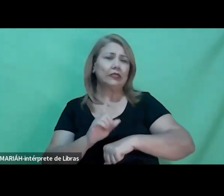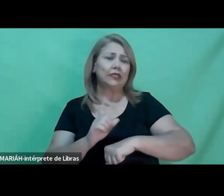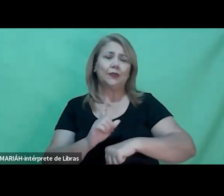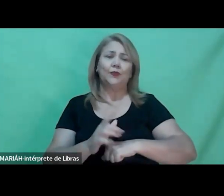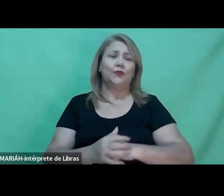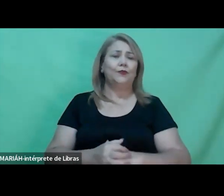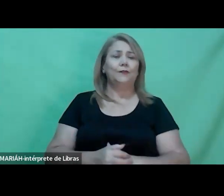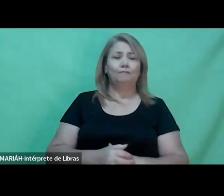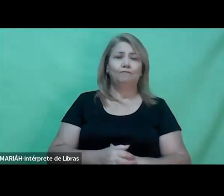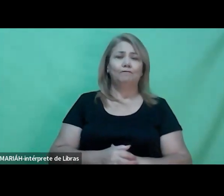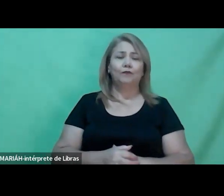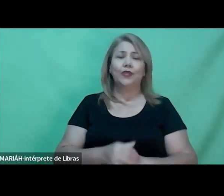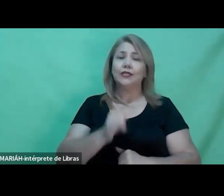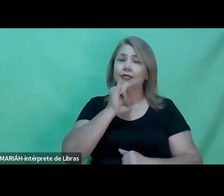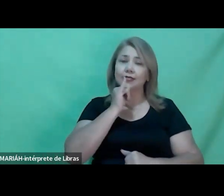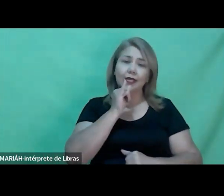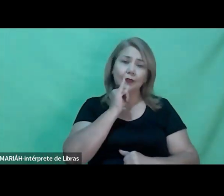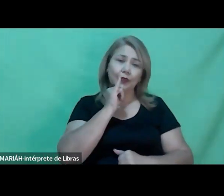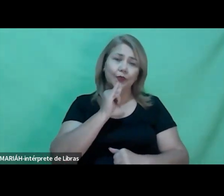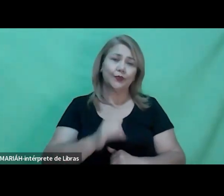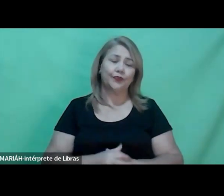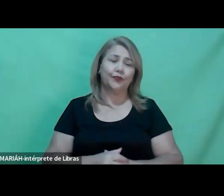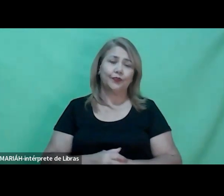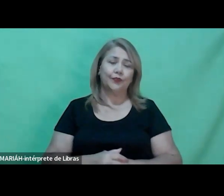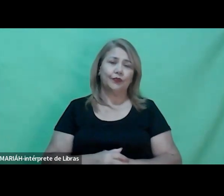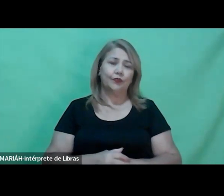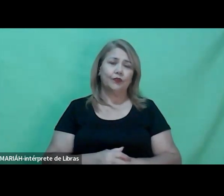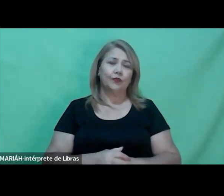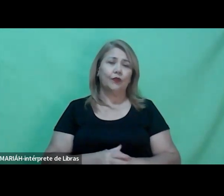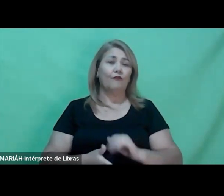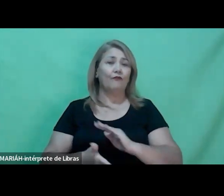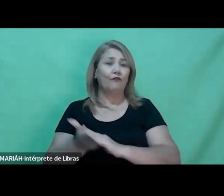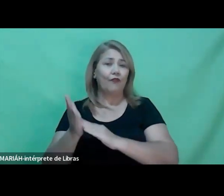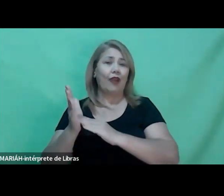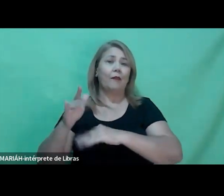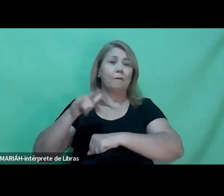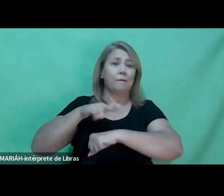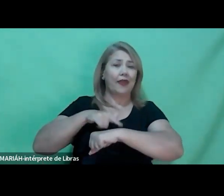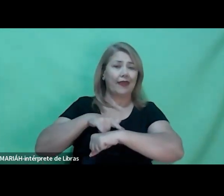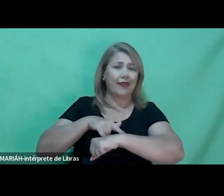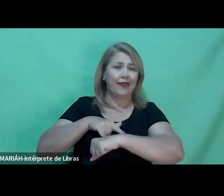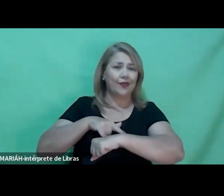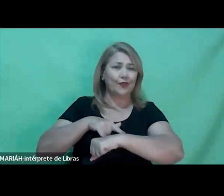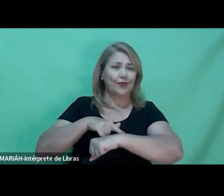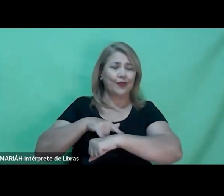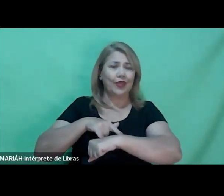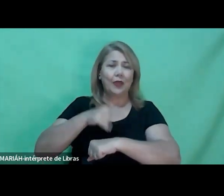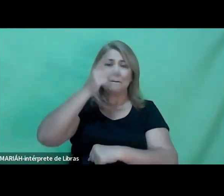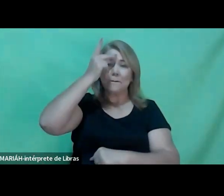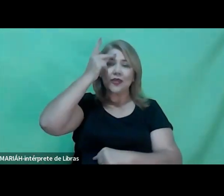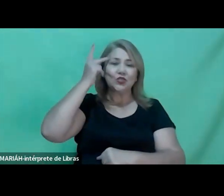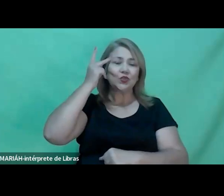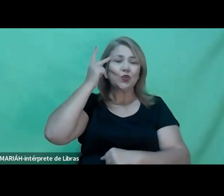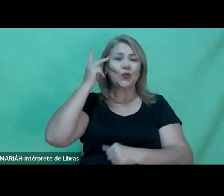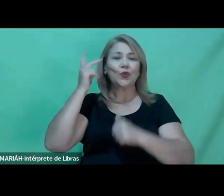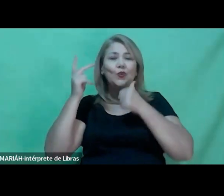describimos un baño y vamos con una persona que no es del mismo sexo nuestro no en la descripción de un baño a veces acompañamos a la